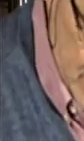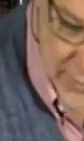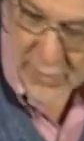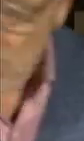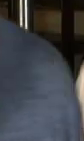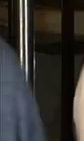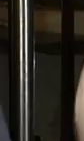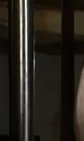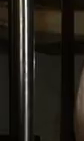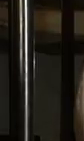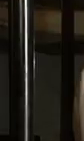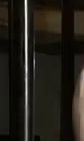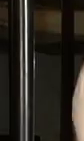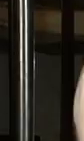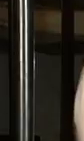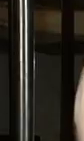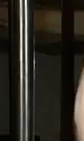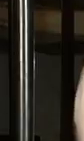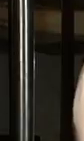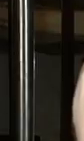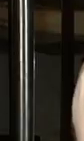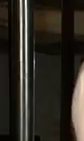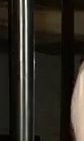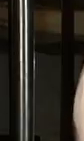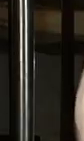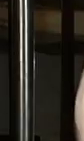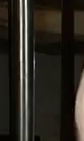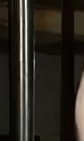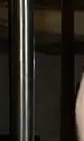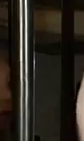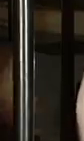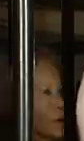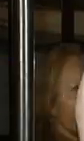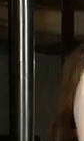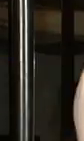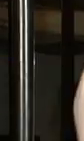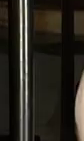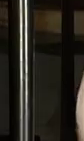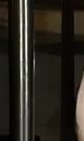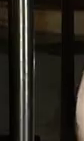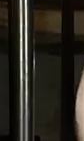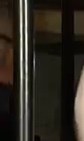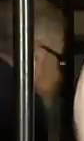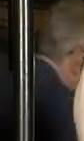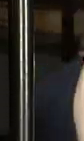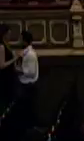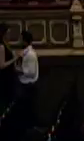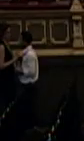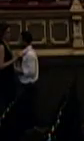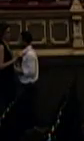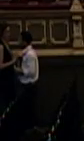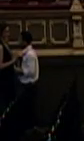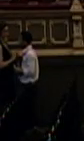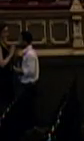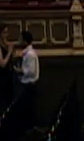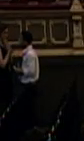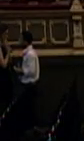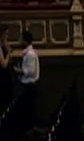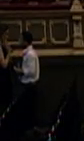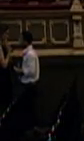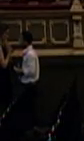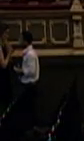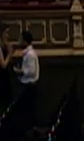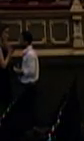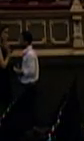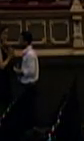de transmisión del FIA del año pasado fue buenísima. Obtuvimos, entiendo, según los reportes, muy buenos ratings, entonces es un gran esfuerzo para que la gente que no está en